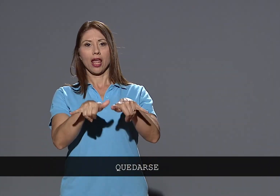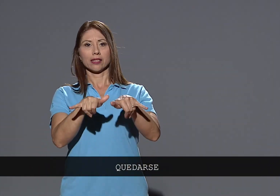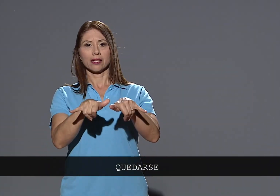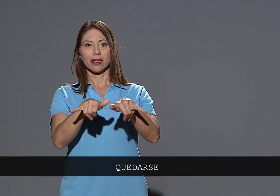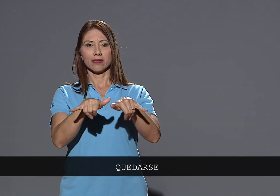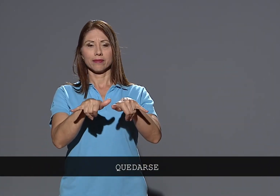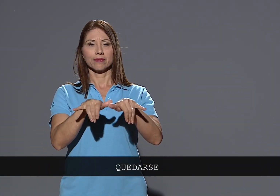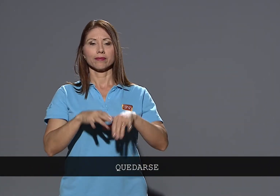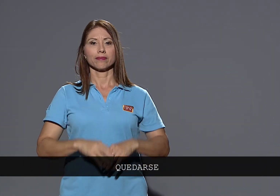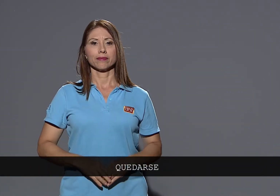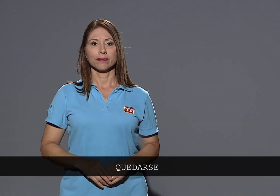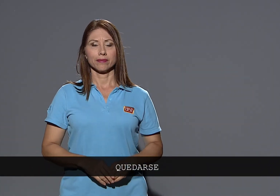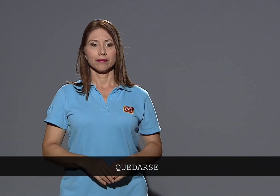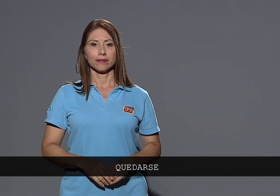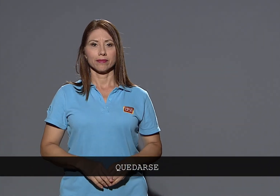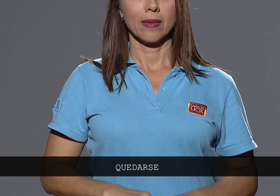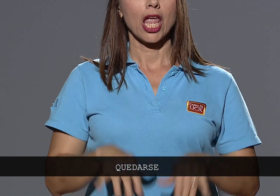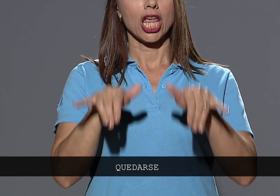Quedarse,